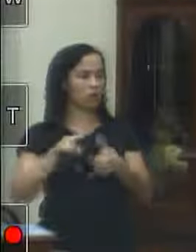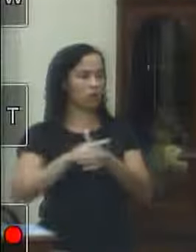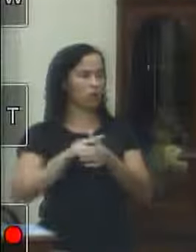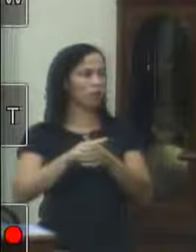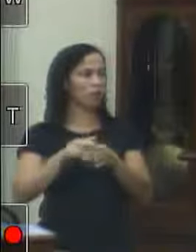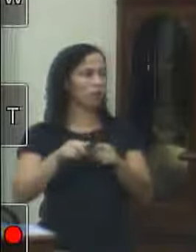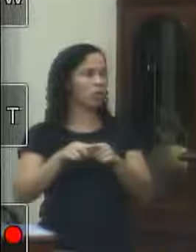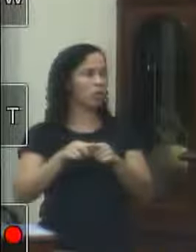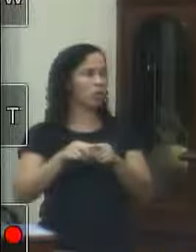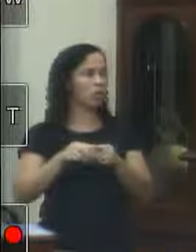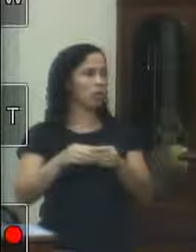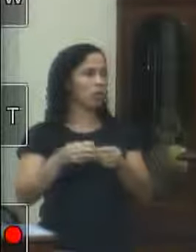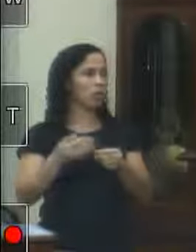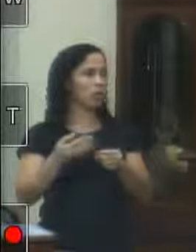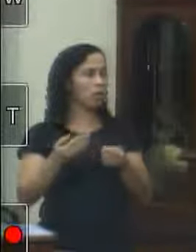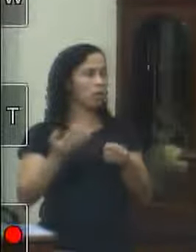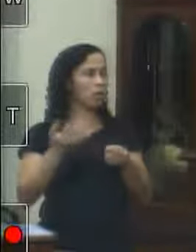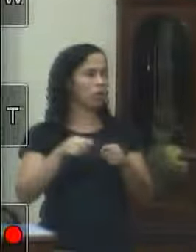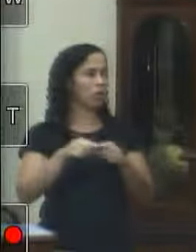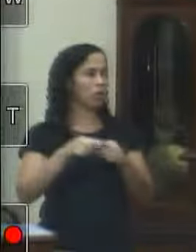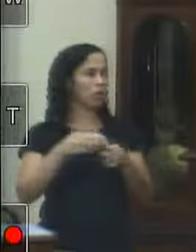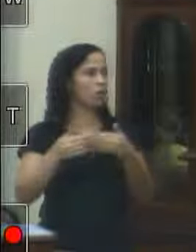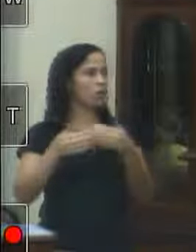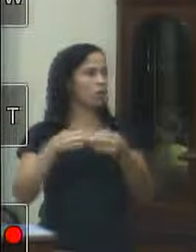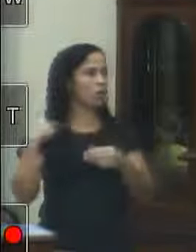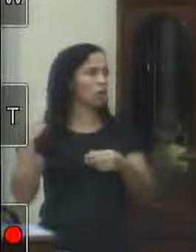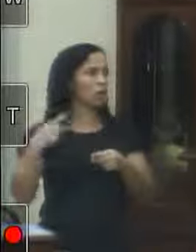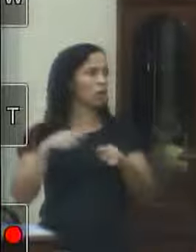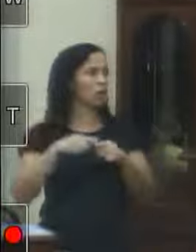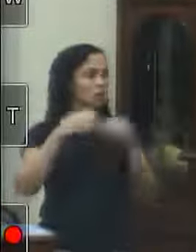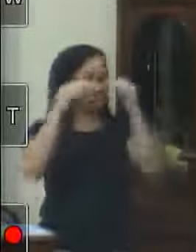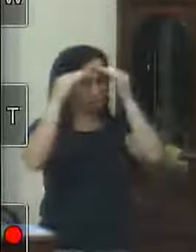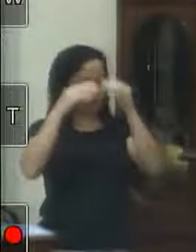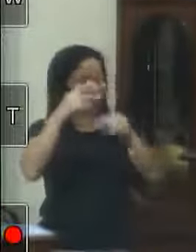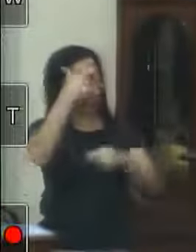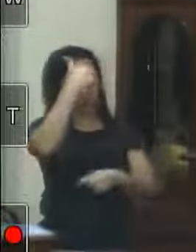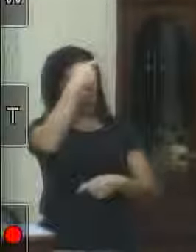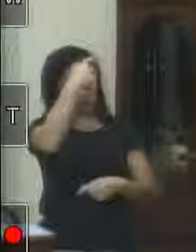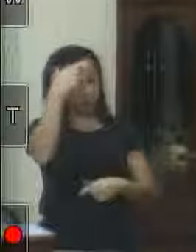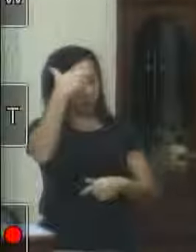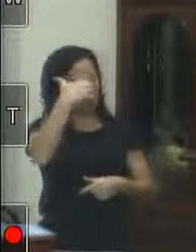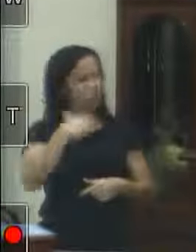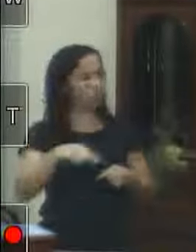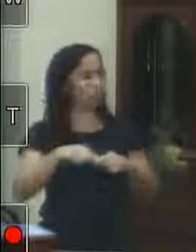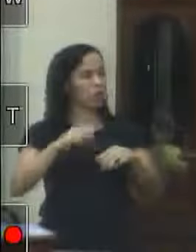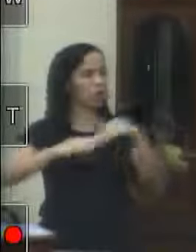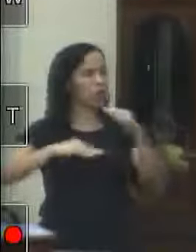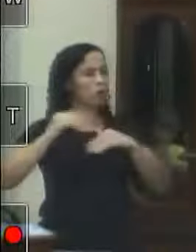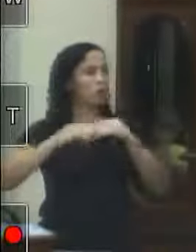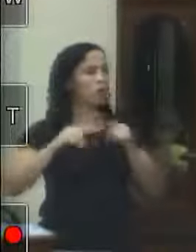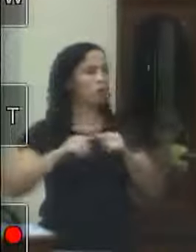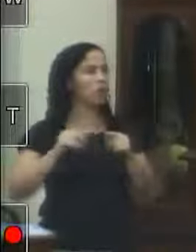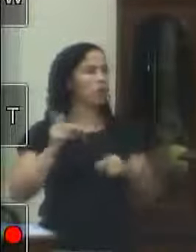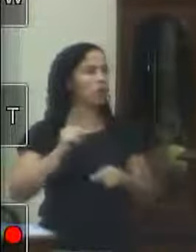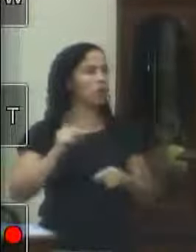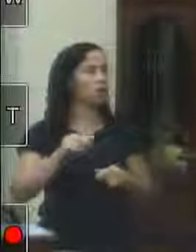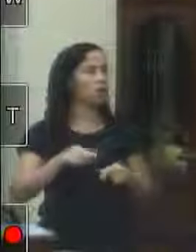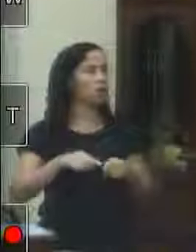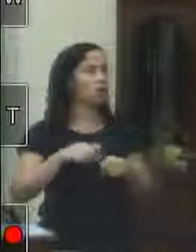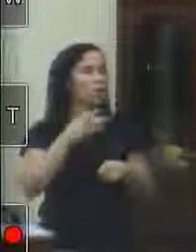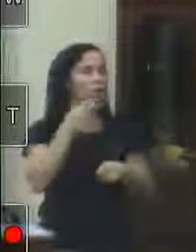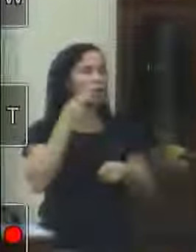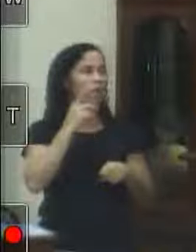Entendeu? Então, eu exijo que qualquer vereador me respeite como pessoa e como profissional. Não tenho sangue na